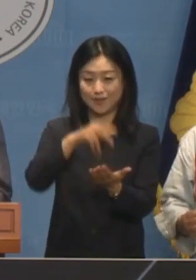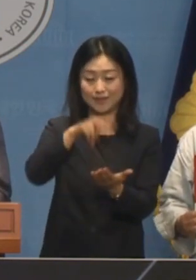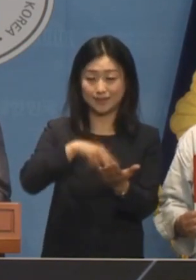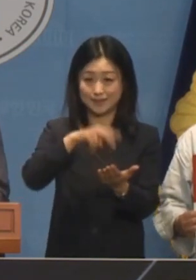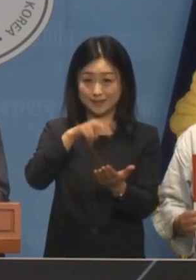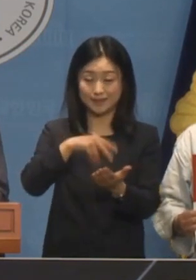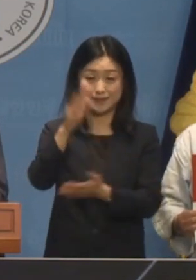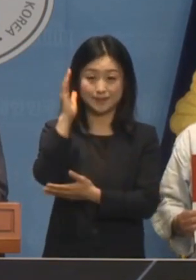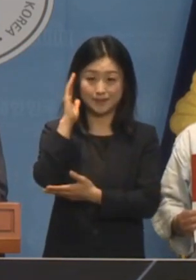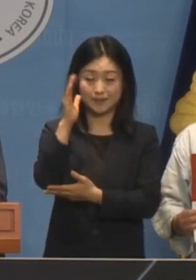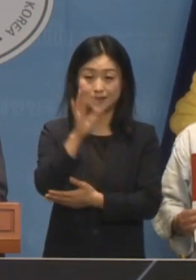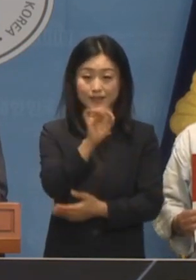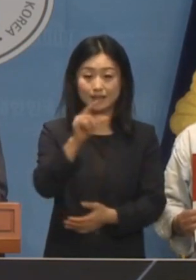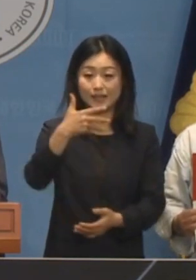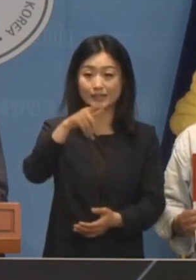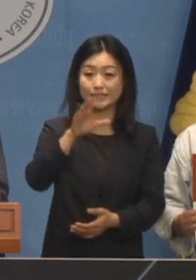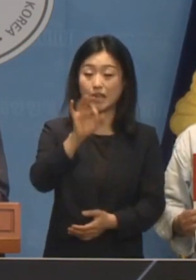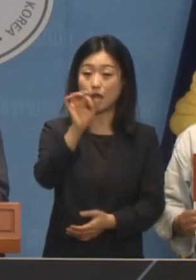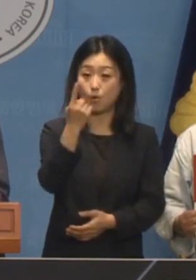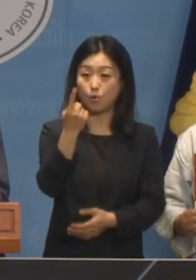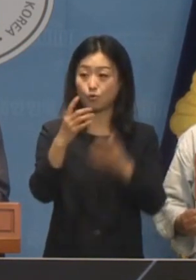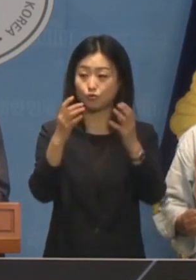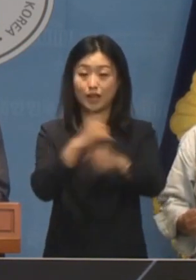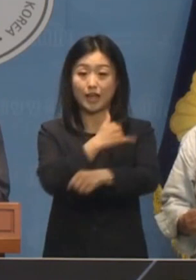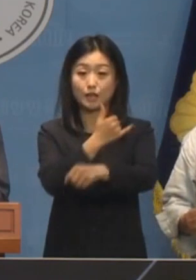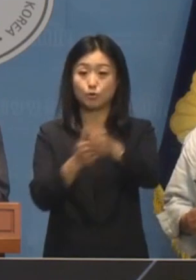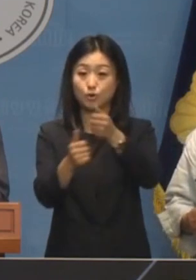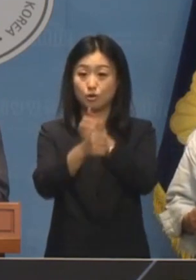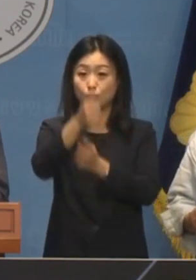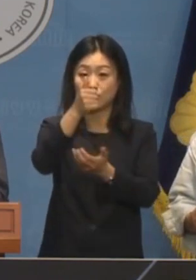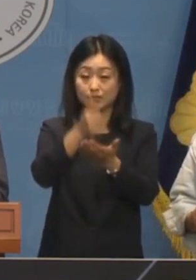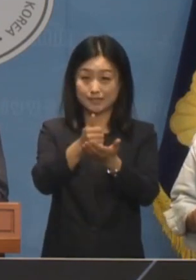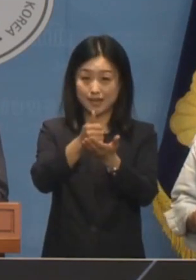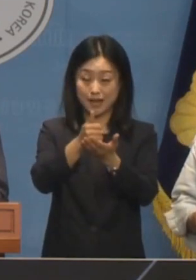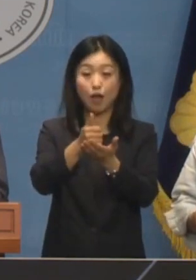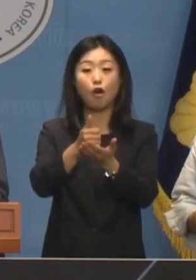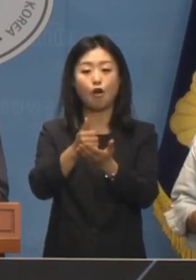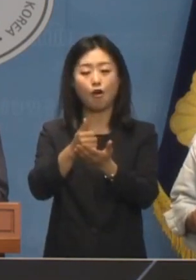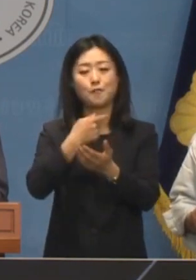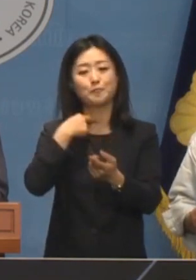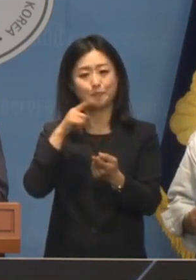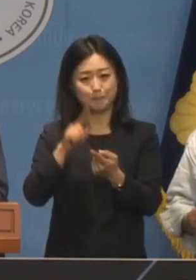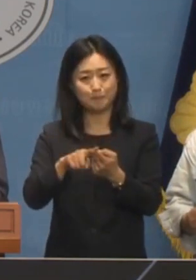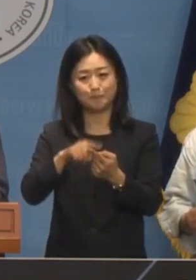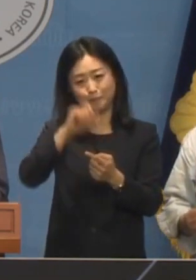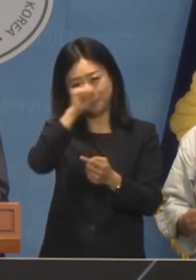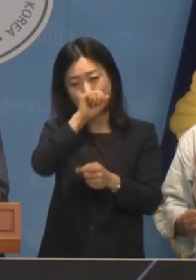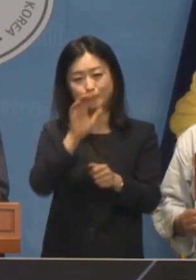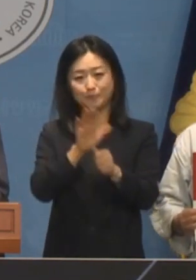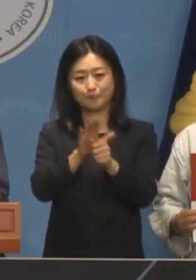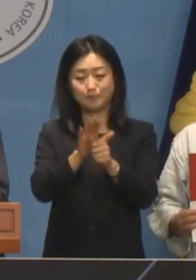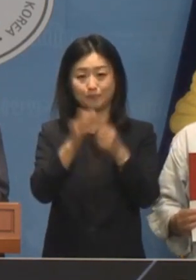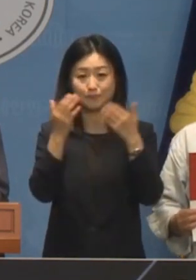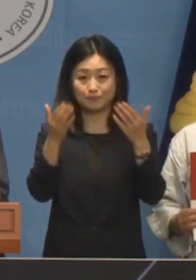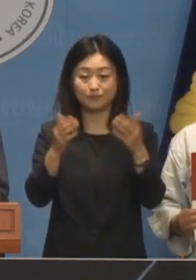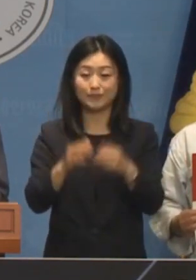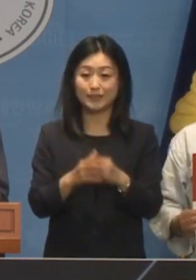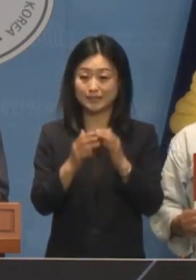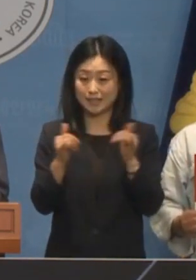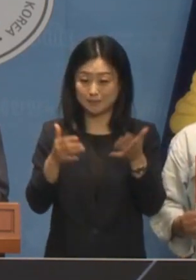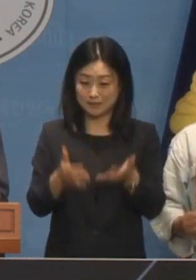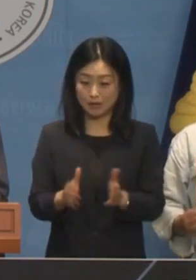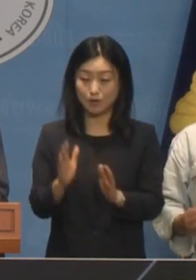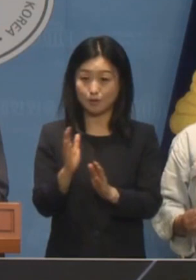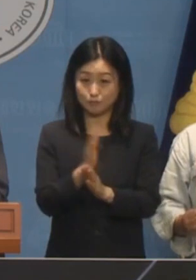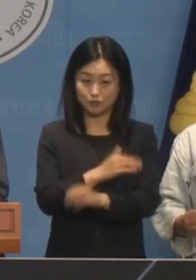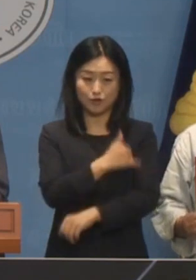하겠습니다. 안창호 국가인권위원장 후보 적극 지지한다. 모든 사람은 태어나면서부터 전부